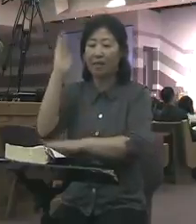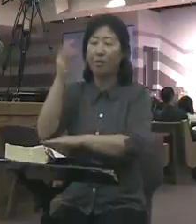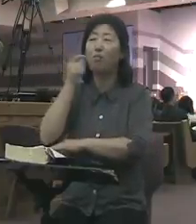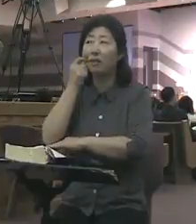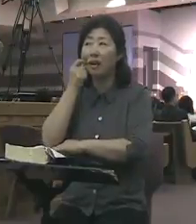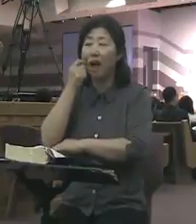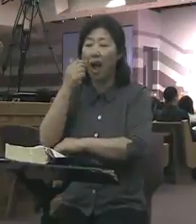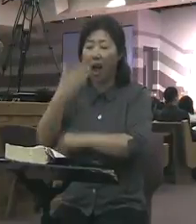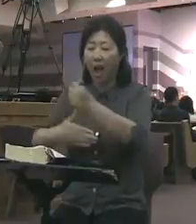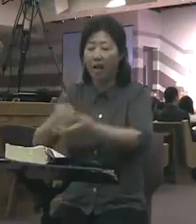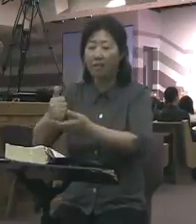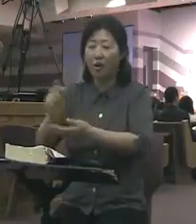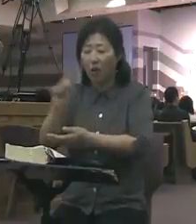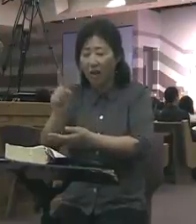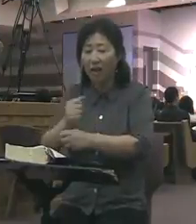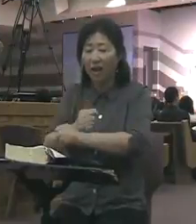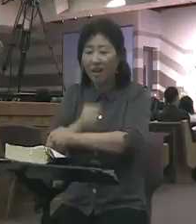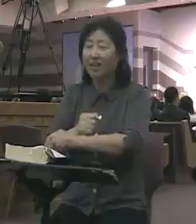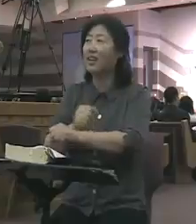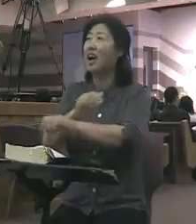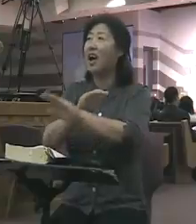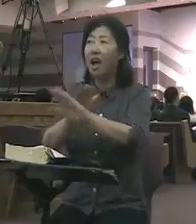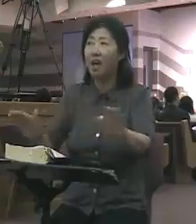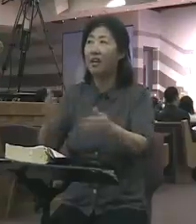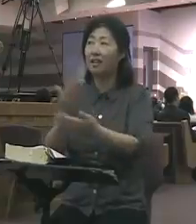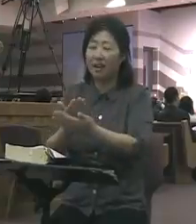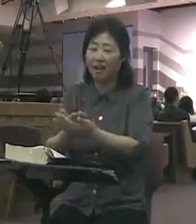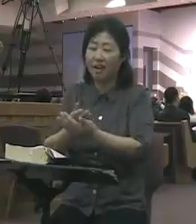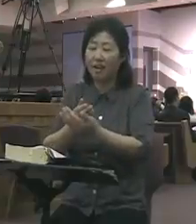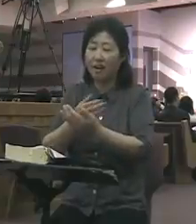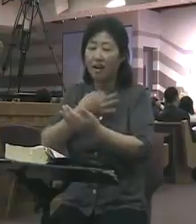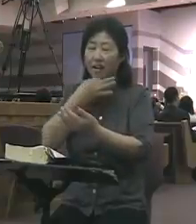해결해라. 그때 하나님이 제 마음속에 음성을 들려주셨어요.